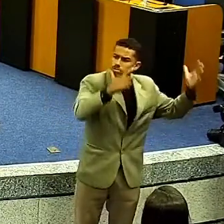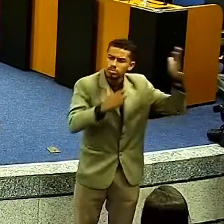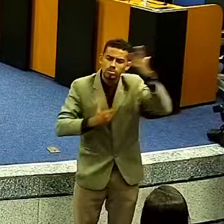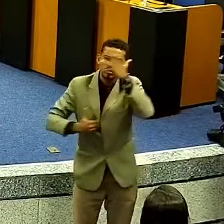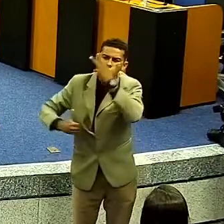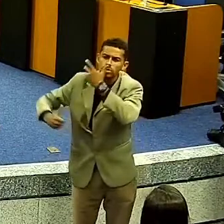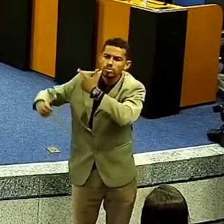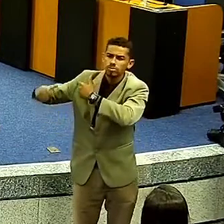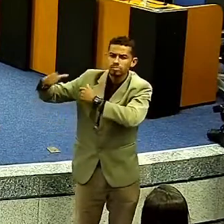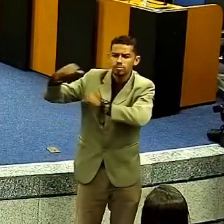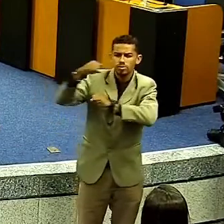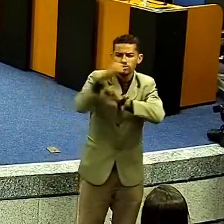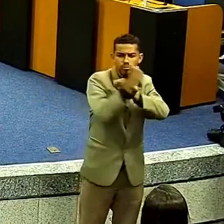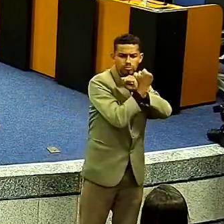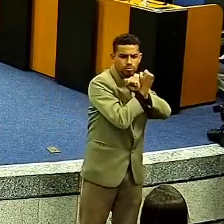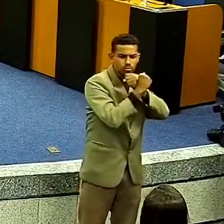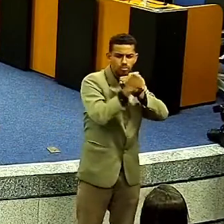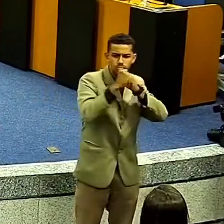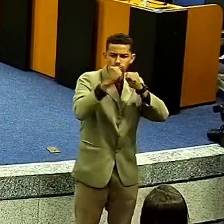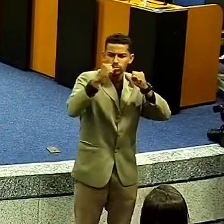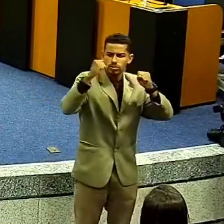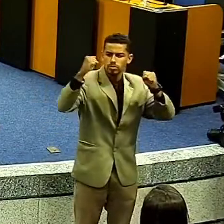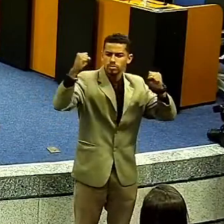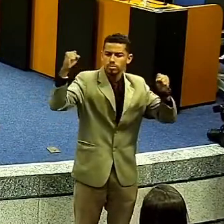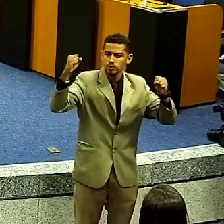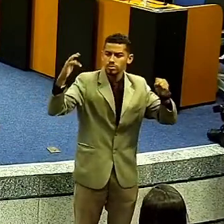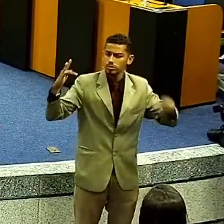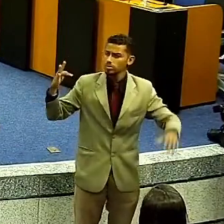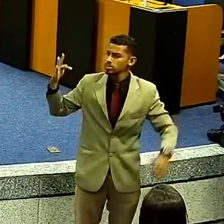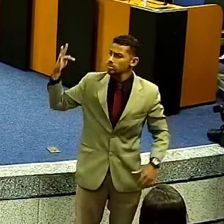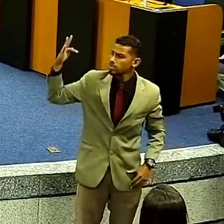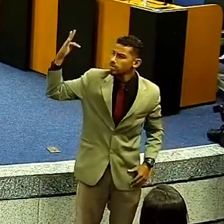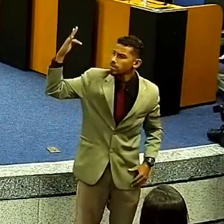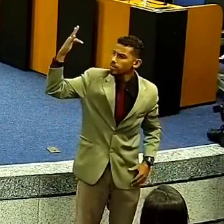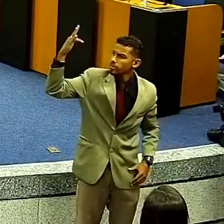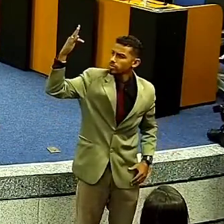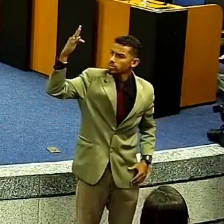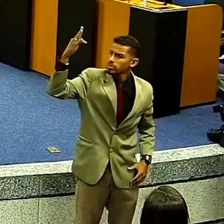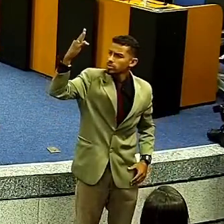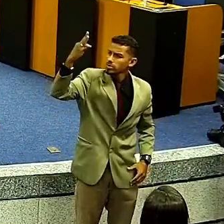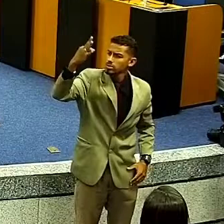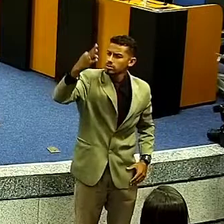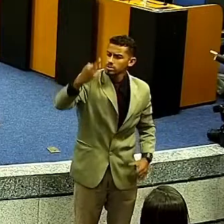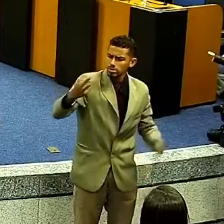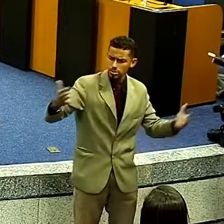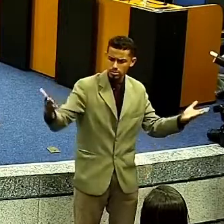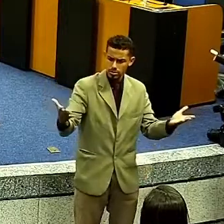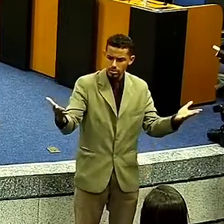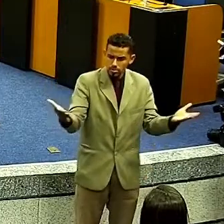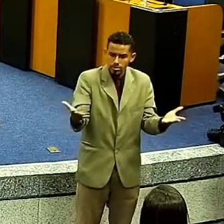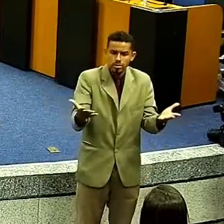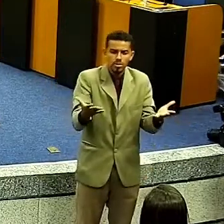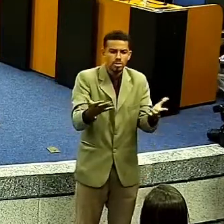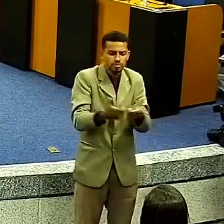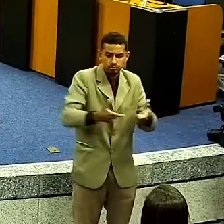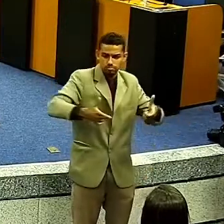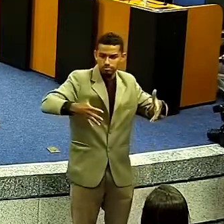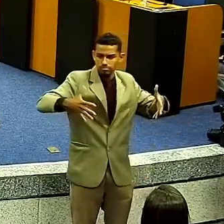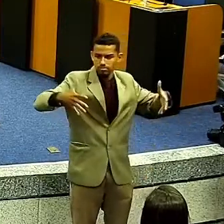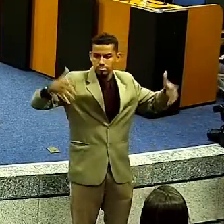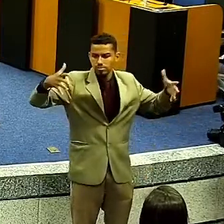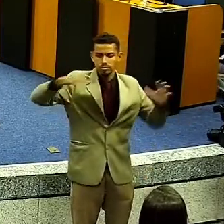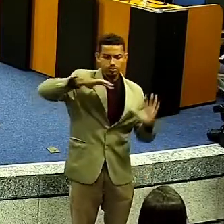resas forte faz do Colosso e o teu futuro espera Granda